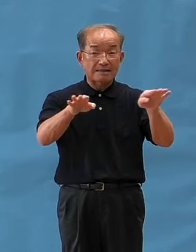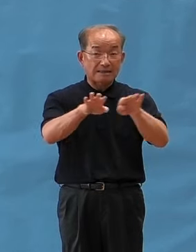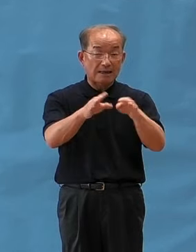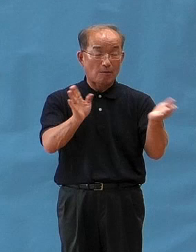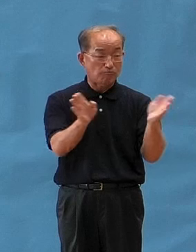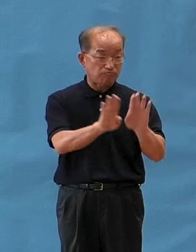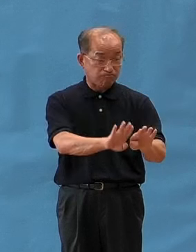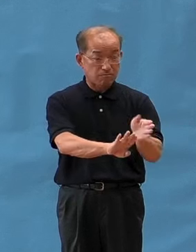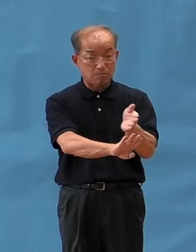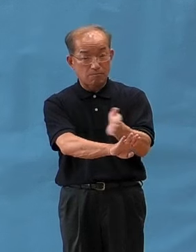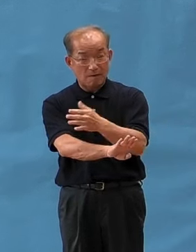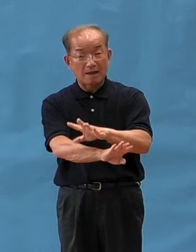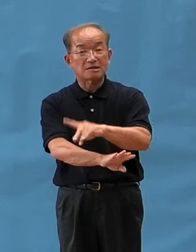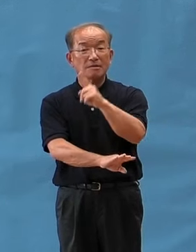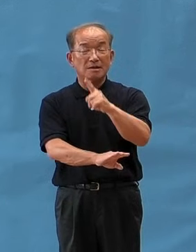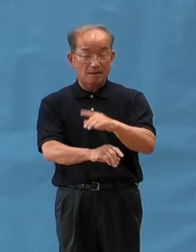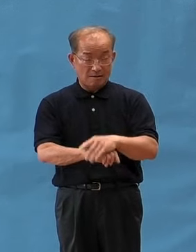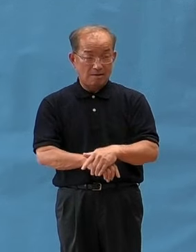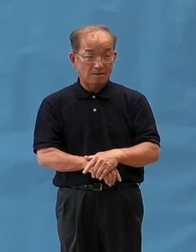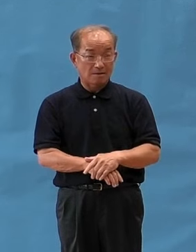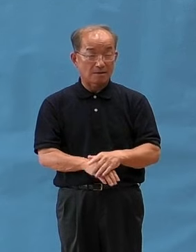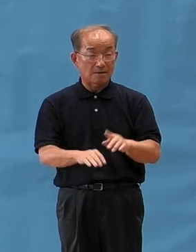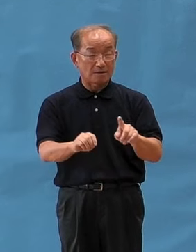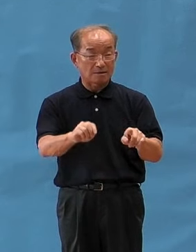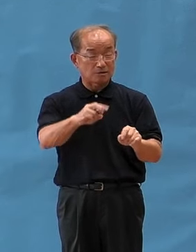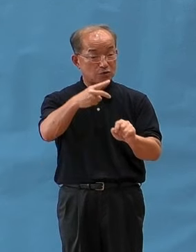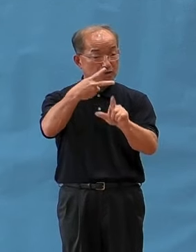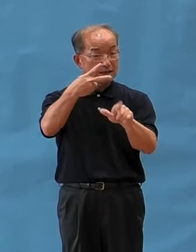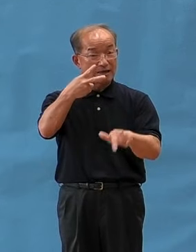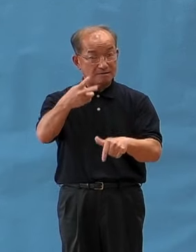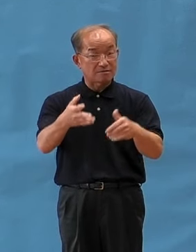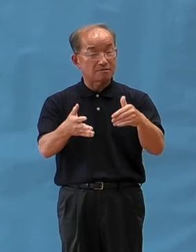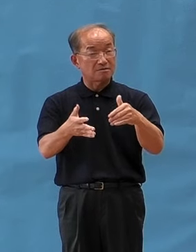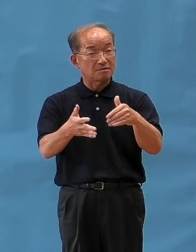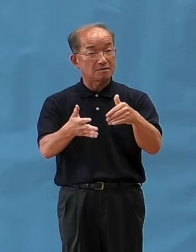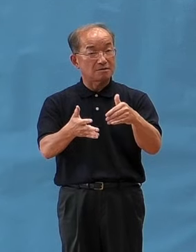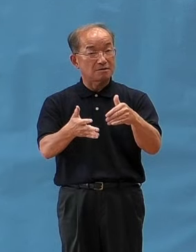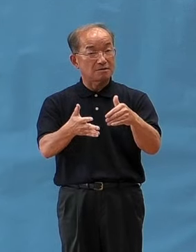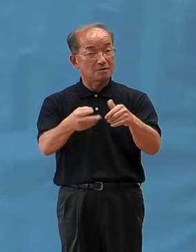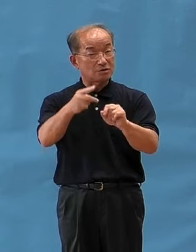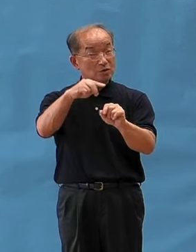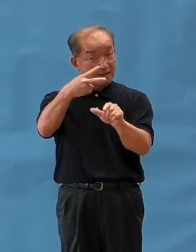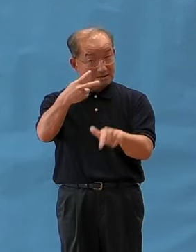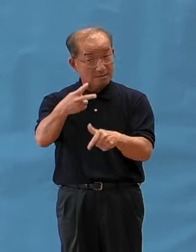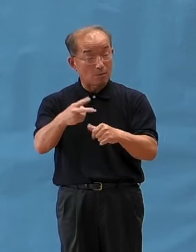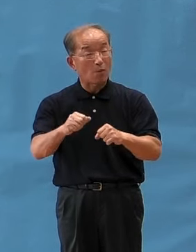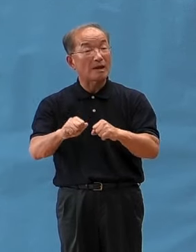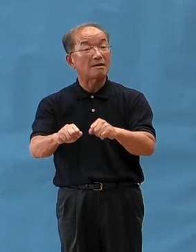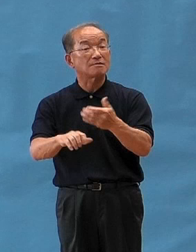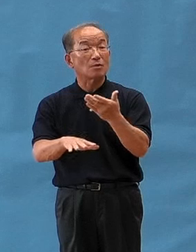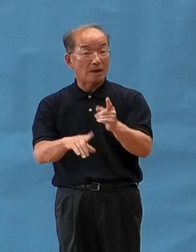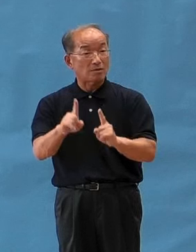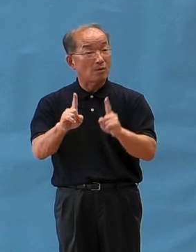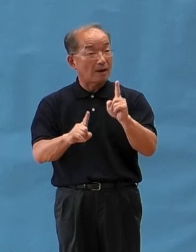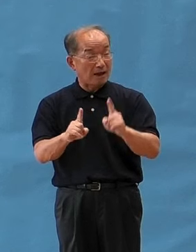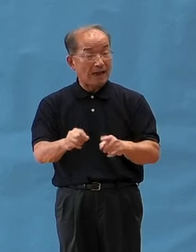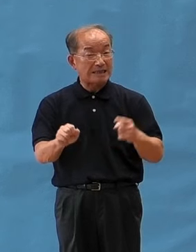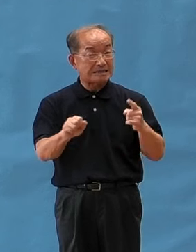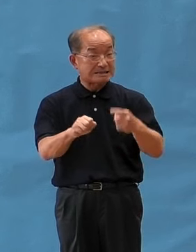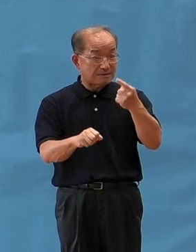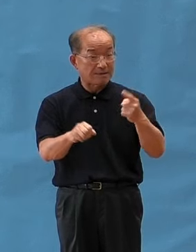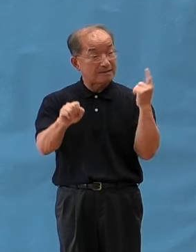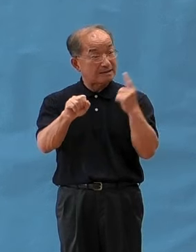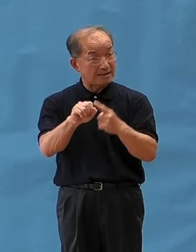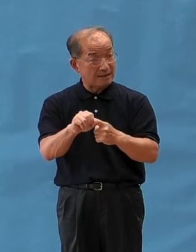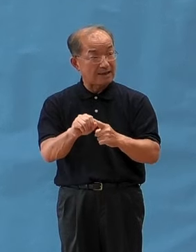からということなんですが、今後年末にかけてもお歳暮シーズンもやられるのかということと、この一番の狙いっていうのは